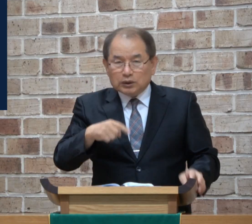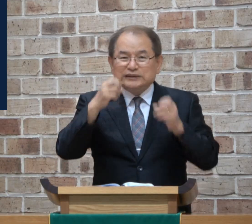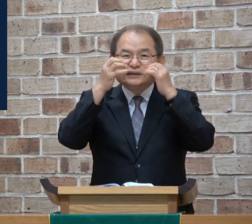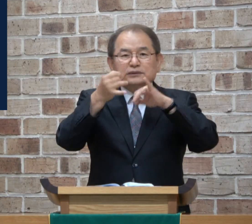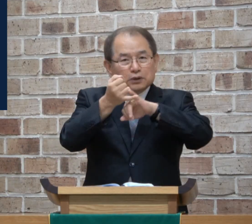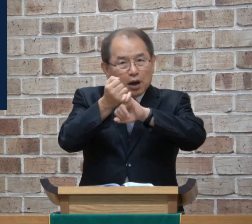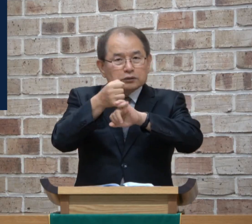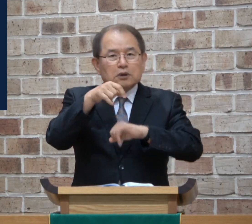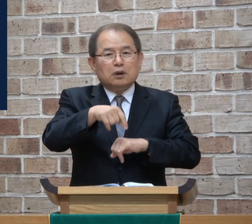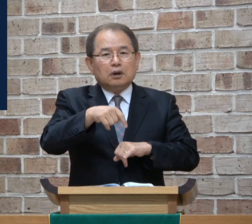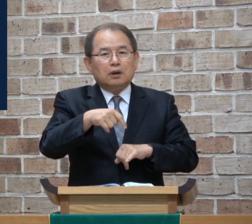사람이 있습니다. 신약에